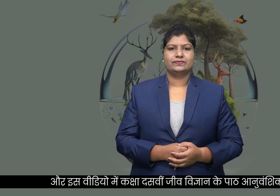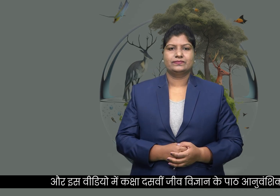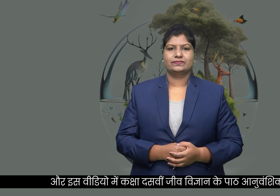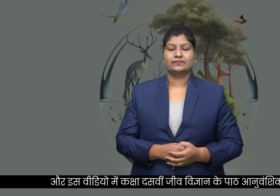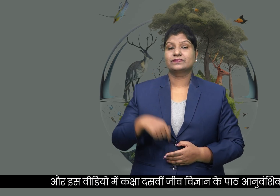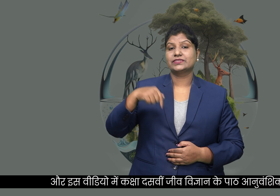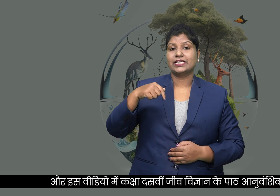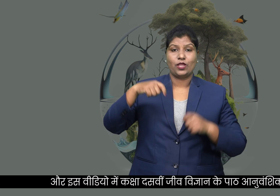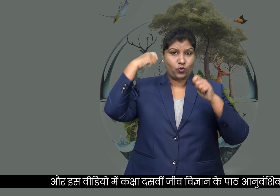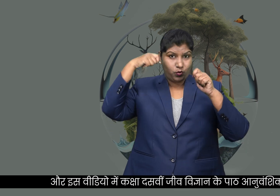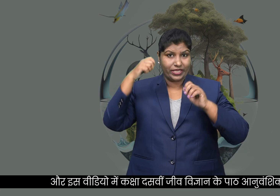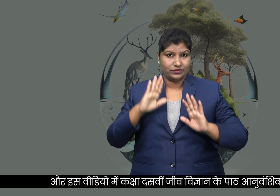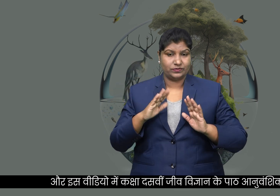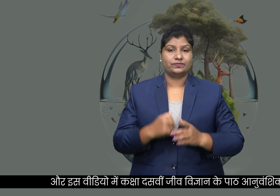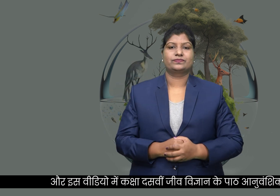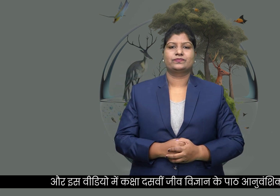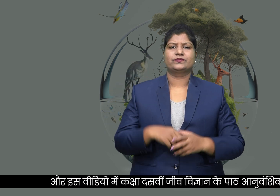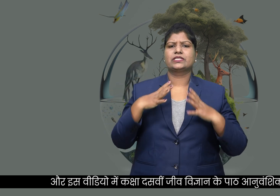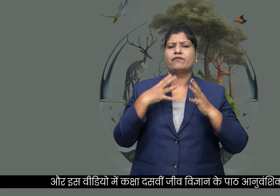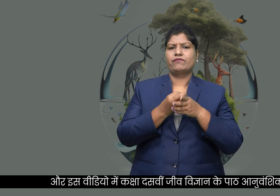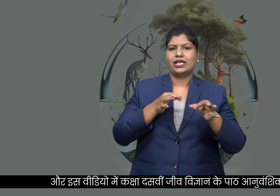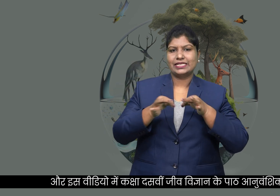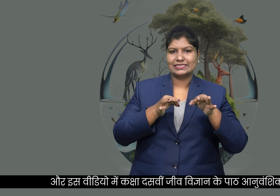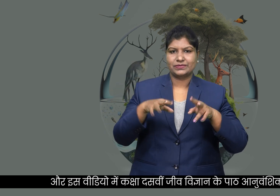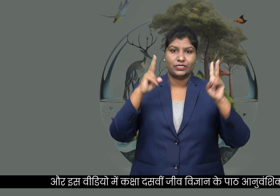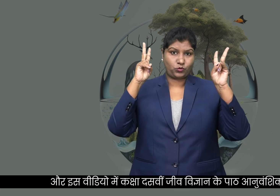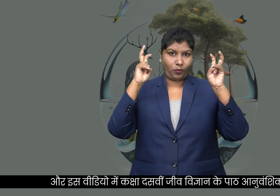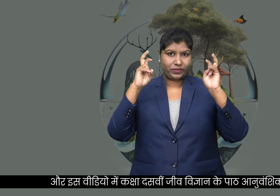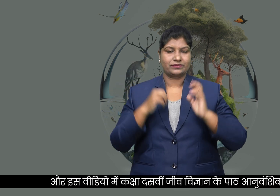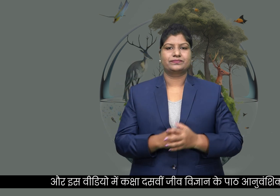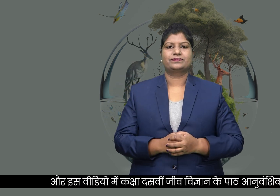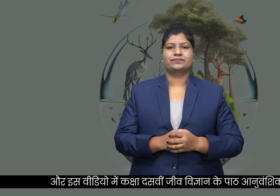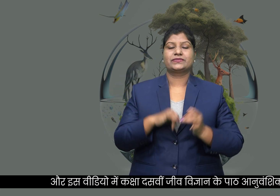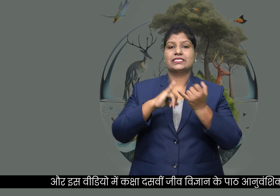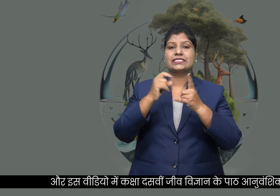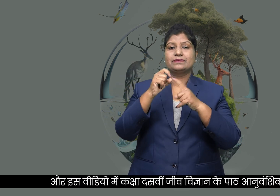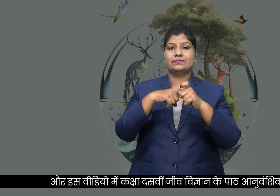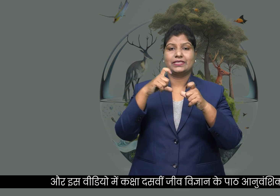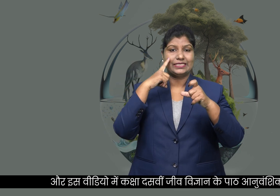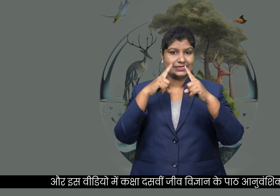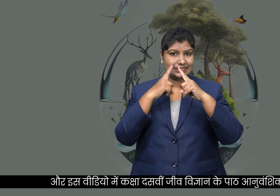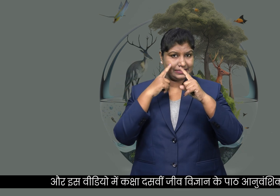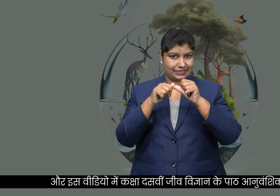मैं गीता हूँ और इस वीडियो में कक्षा 10वीं जीवन विज्ञान के पाठ आनुवंशिकता